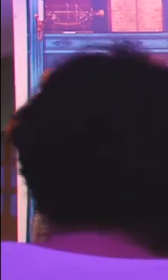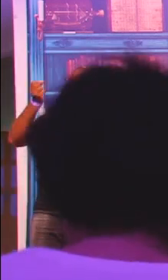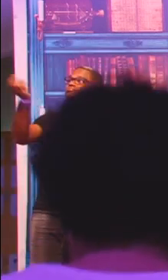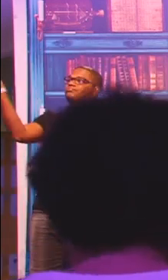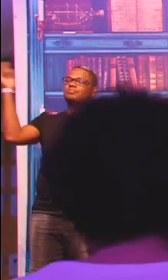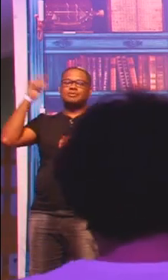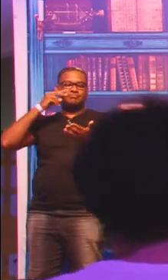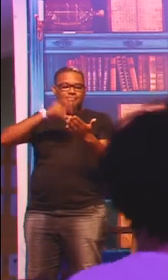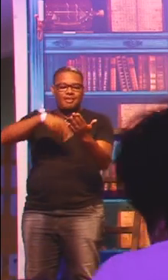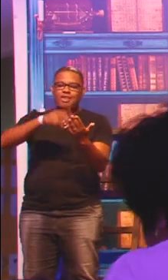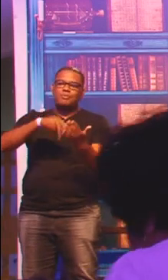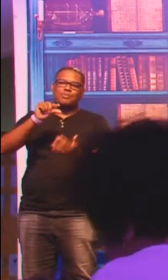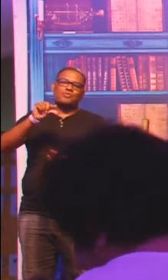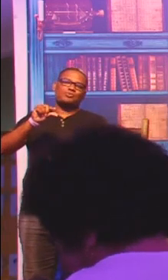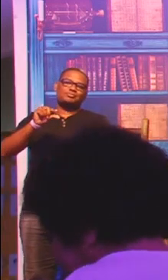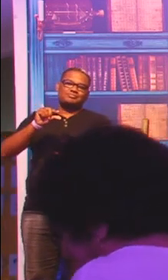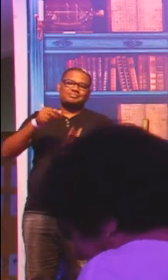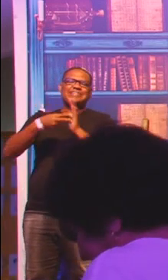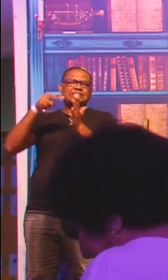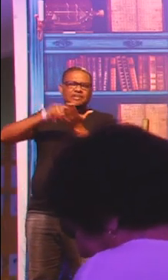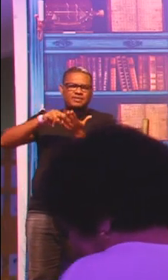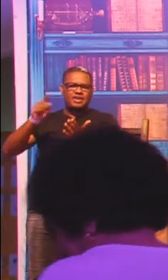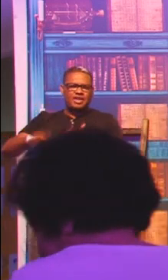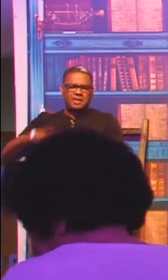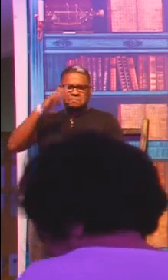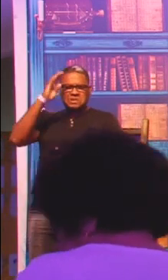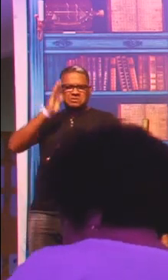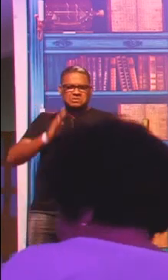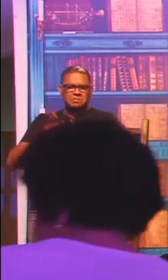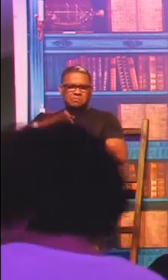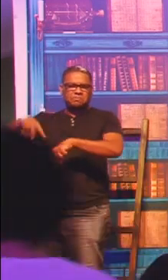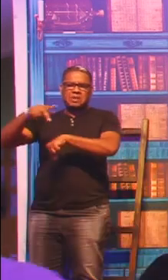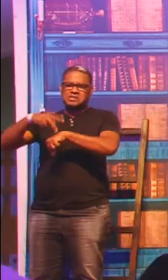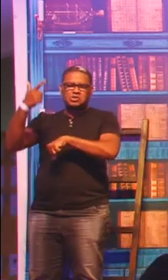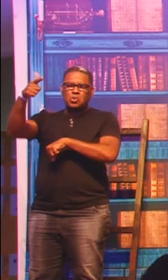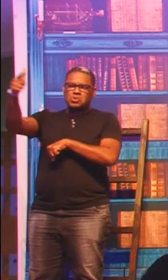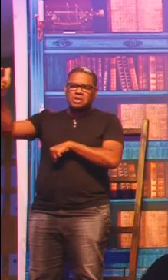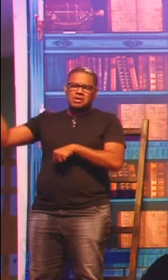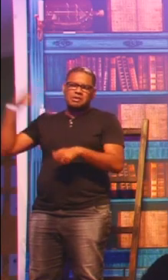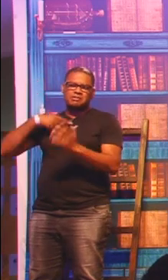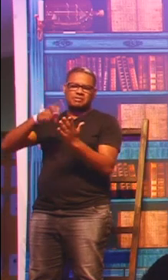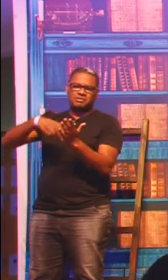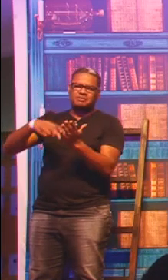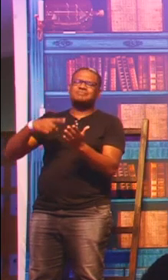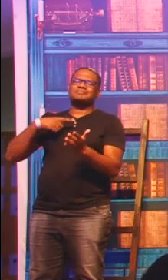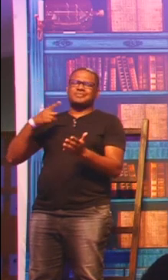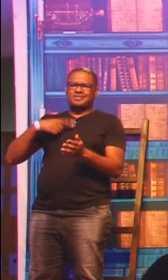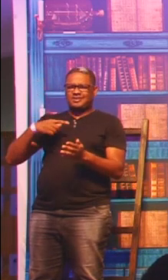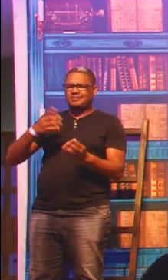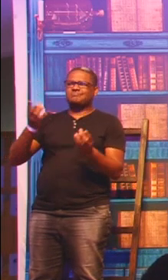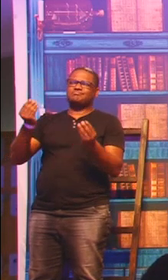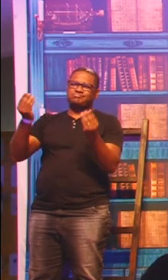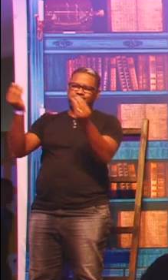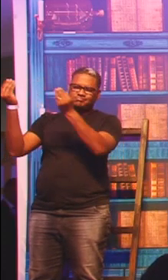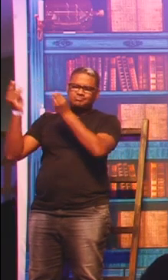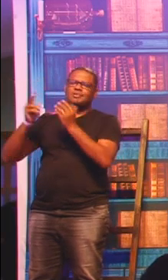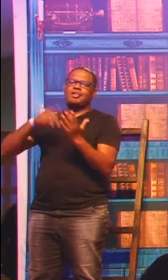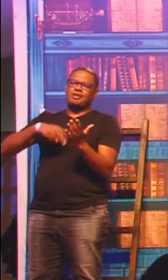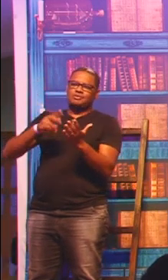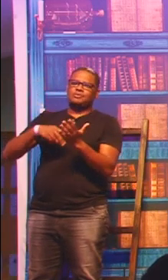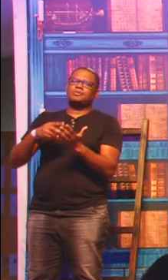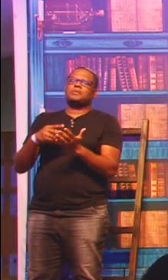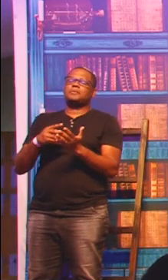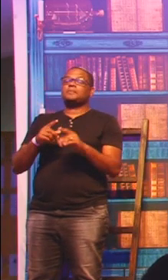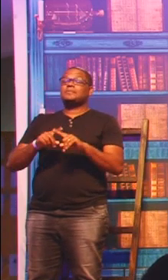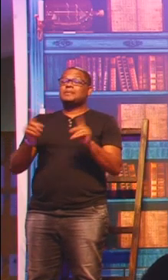não significa que o Brasil seja um país que não tenha leitores. Nós temos muitos leitores. Mas a